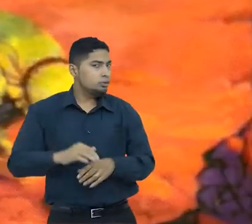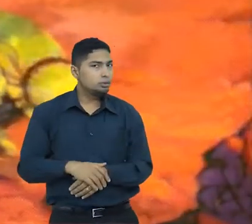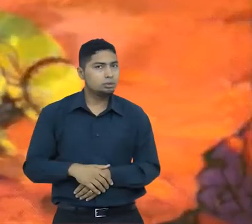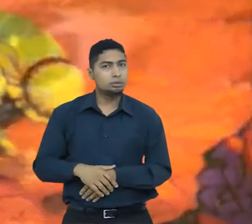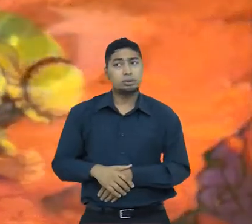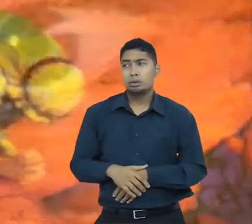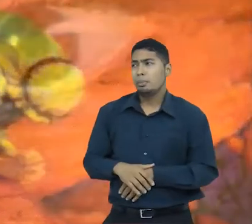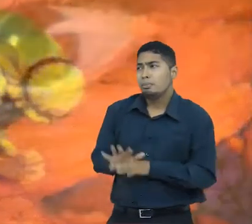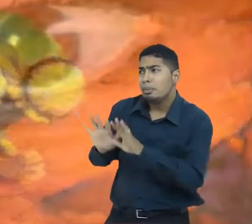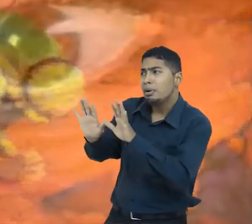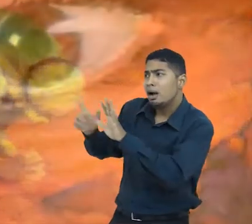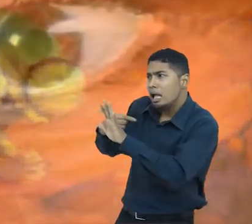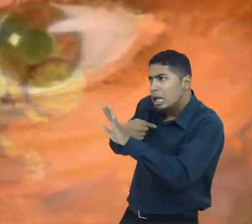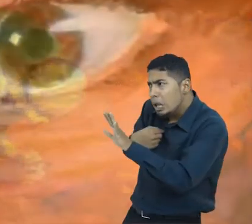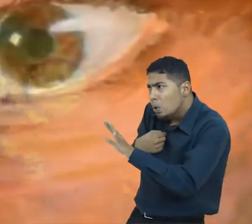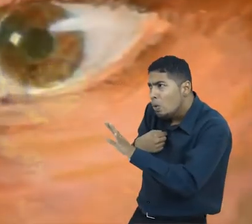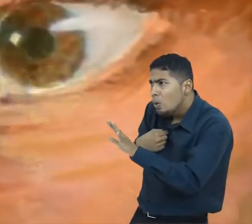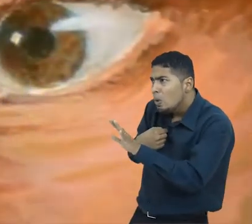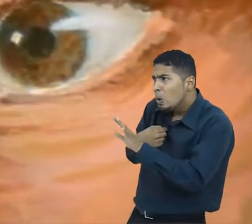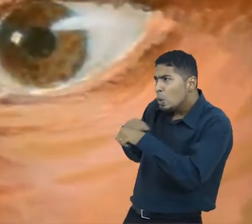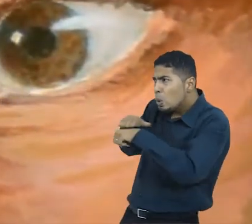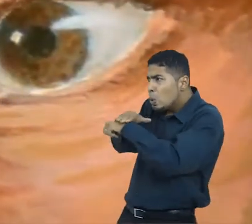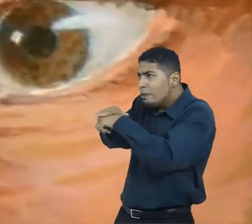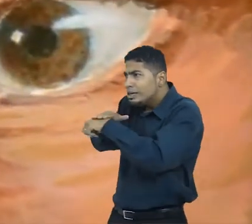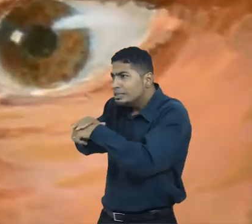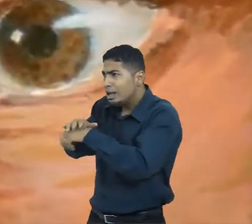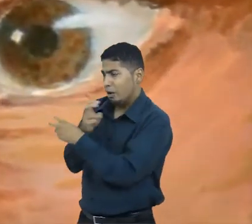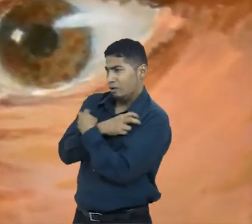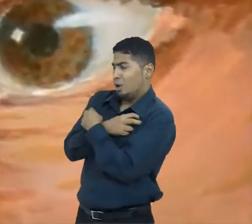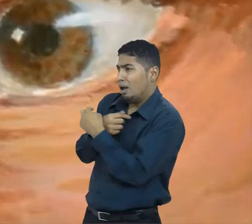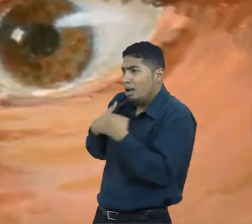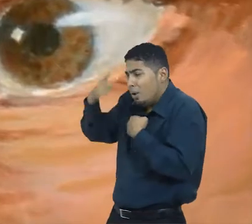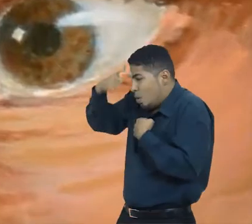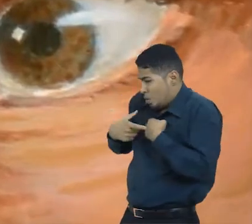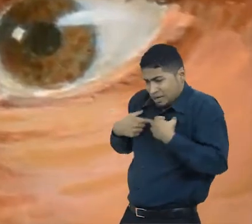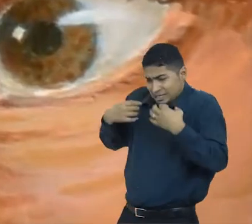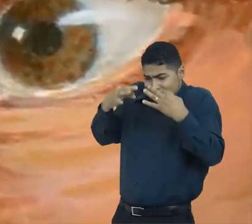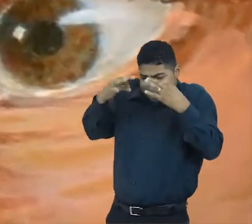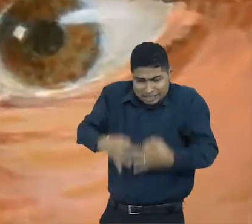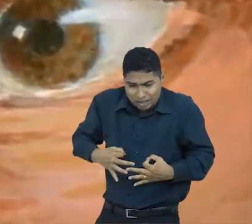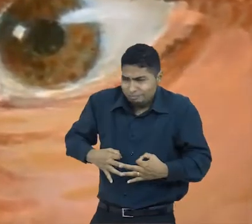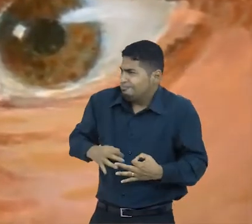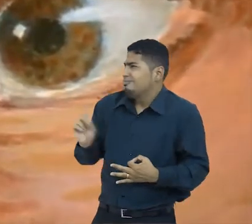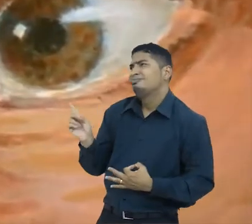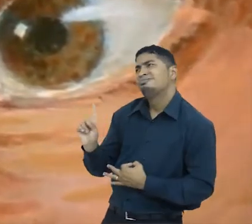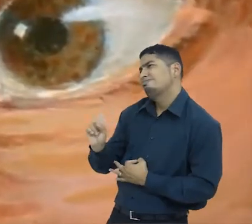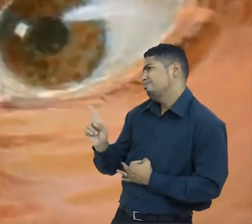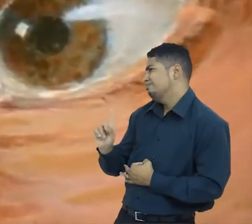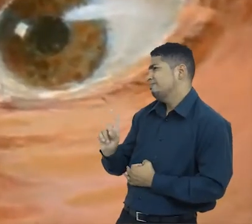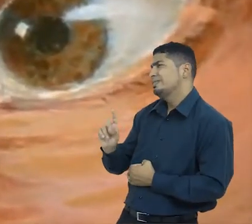Moisés respondeu: mas quem sou eu para falar com o faraó? Eu não sou a pessoa certa para tirar o